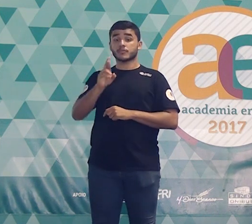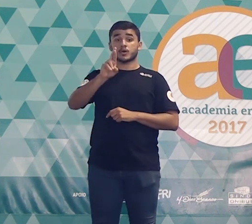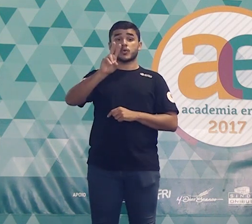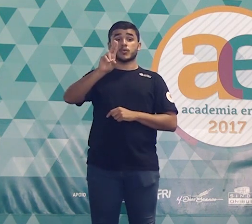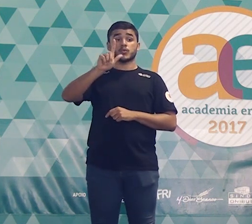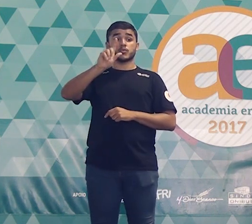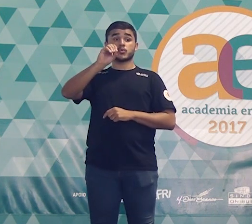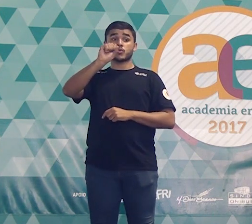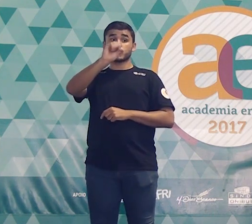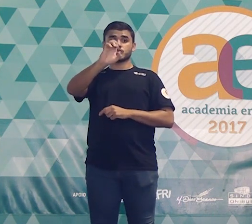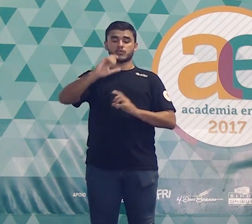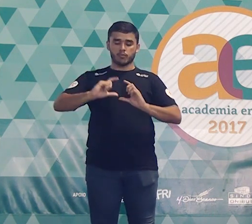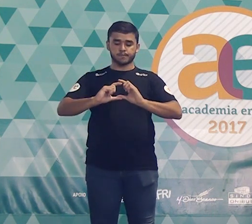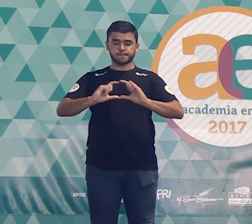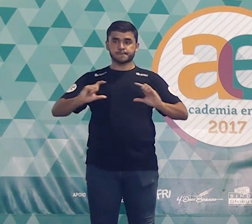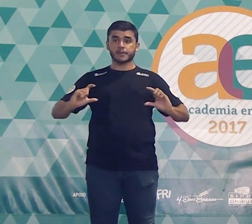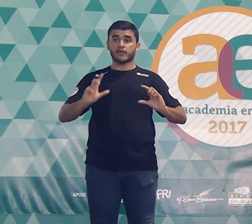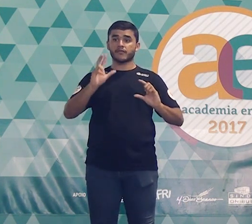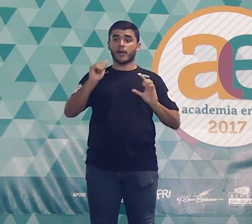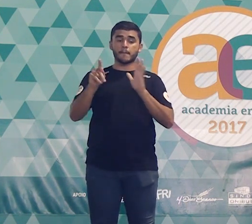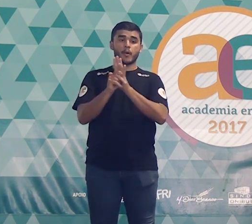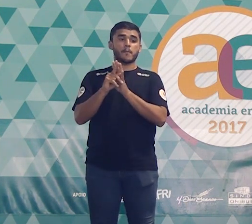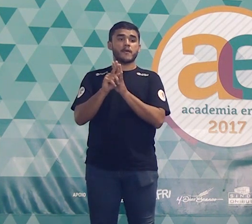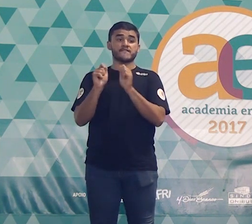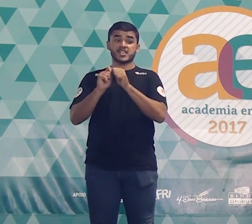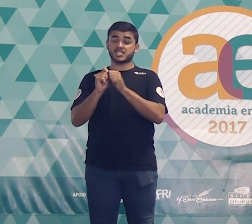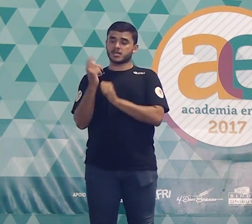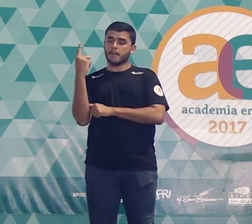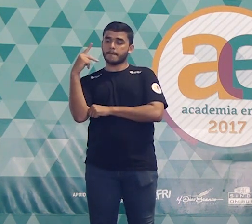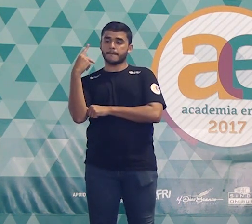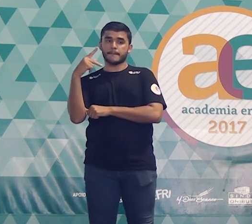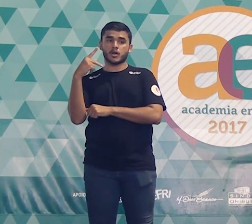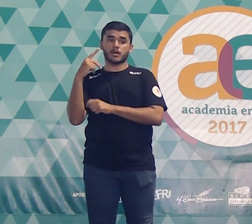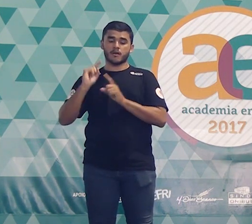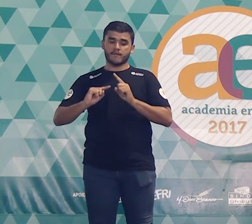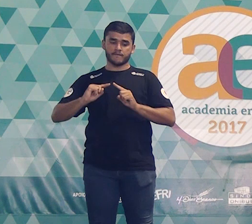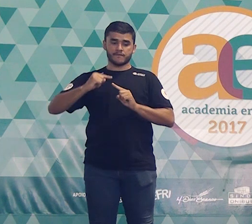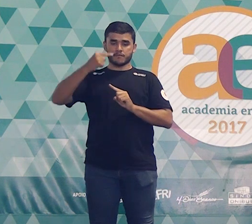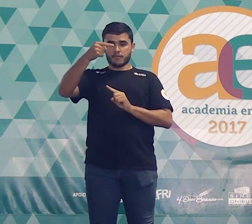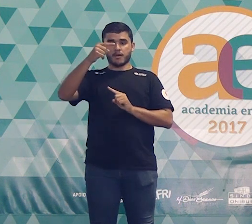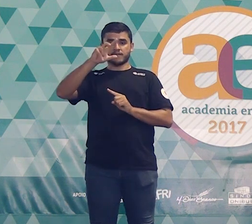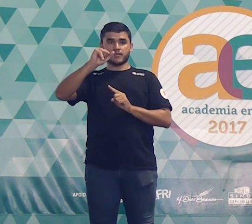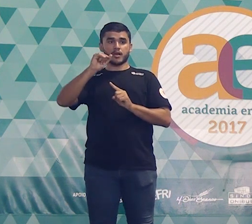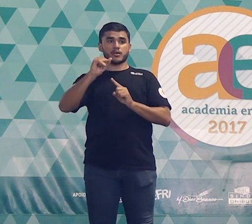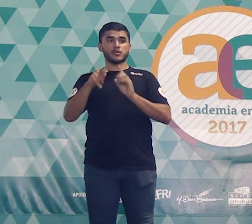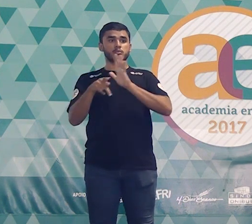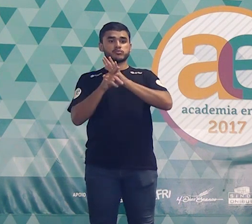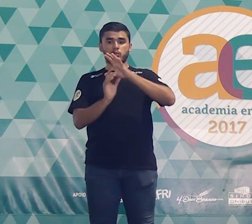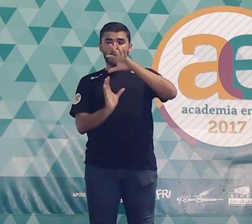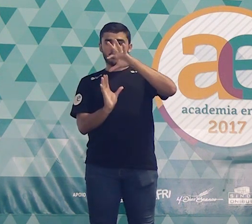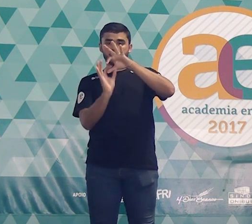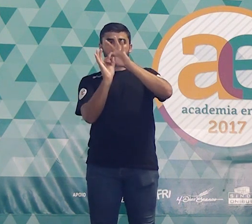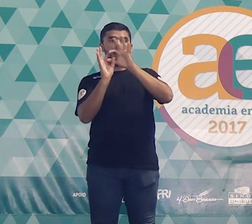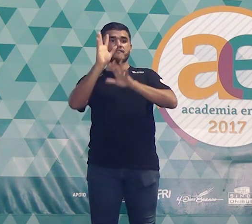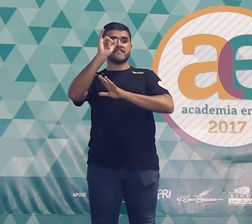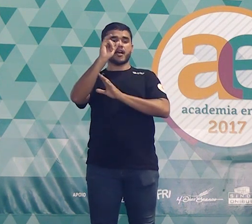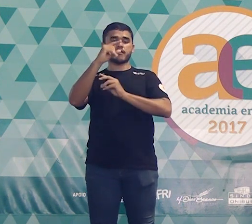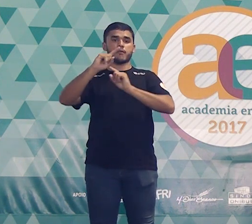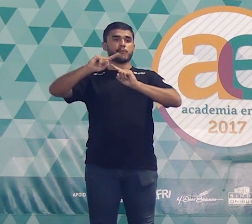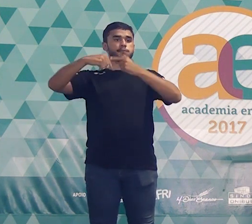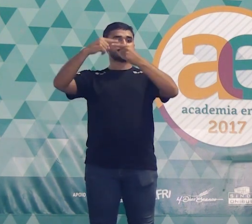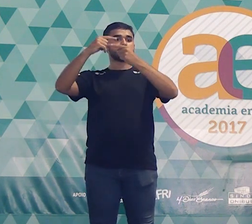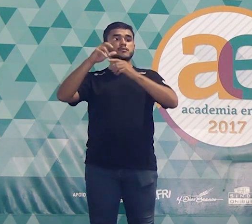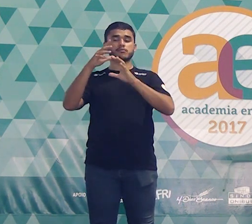rugoso fabrica as proteínas, envia as proteínas para o complexo de Golgi. O complexo de Golgi, por sua